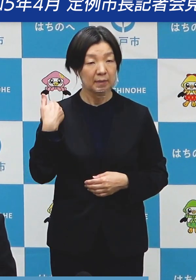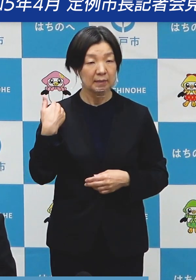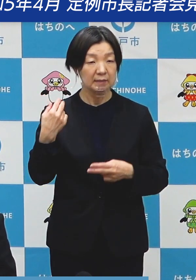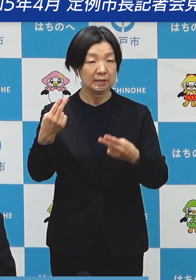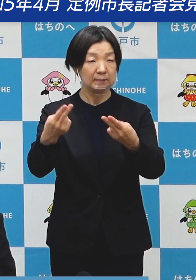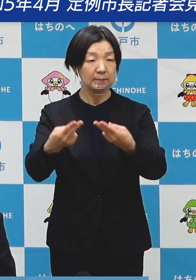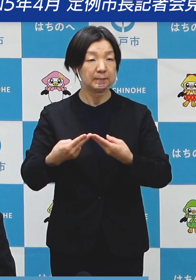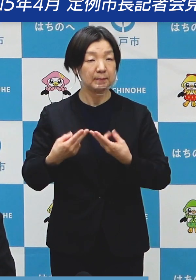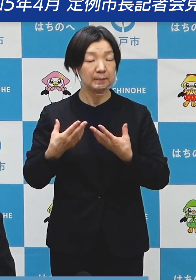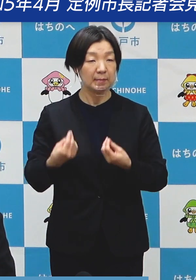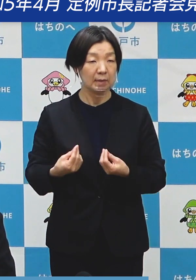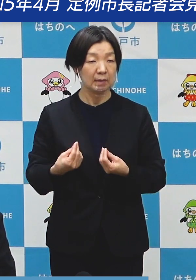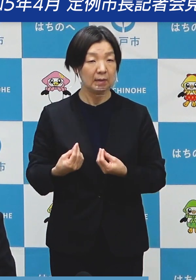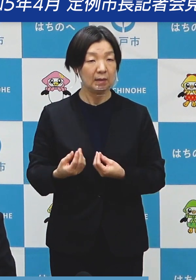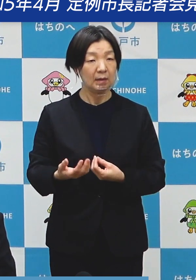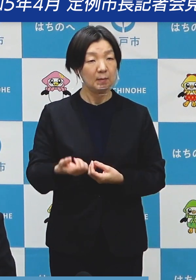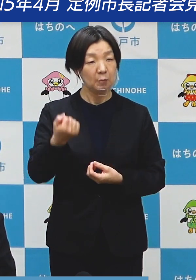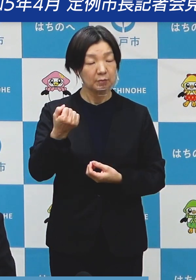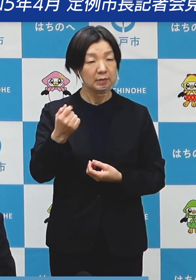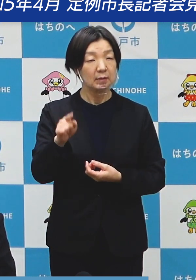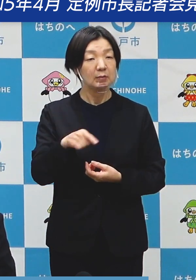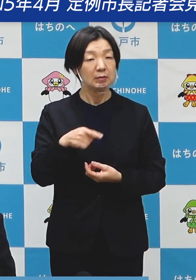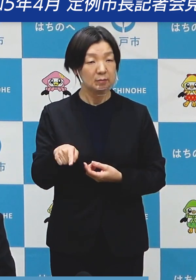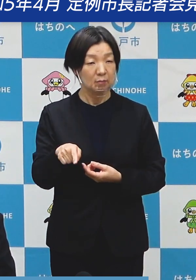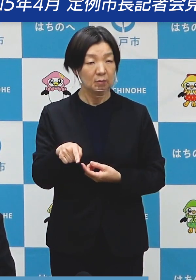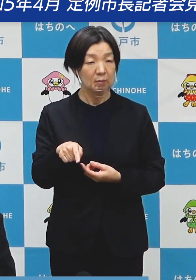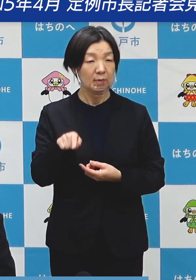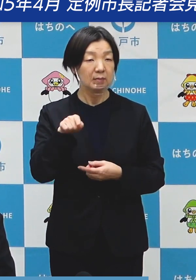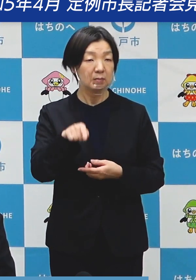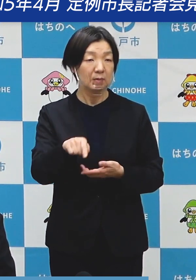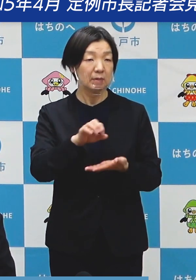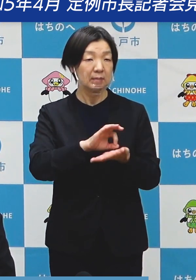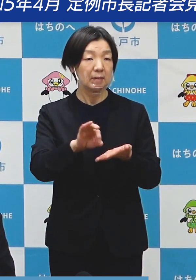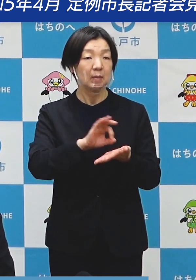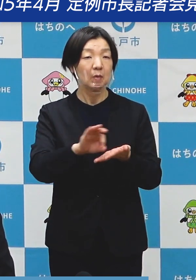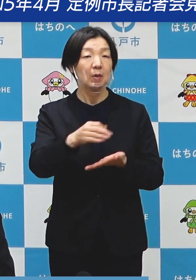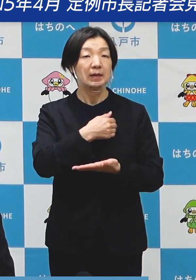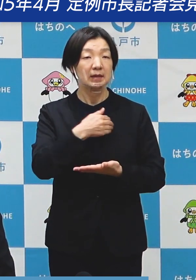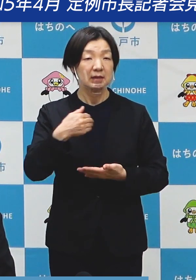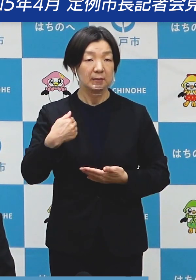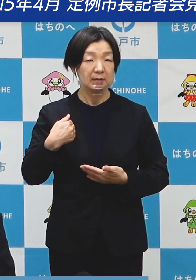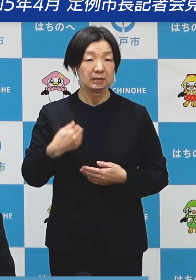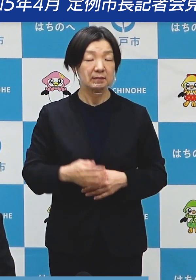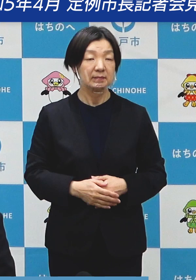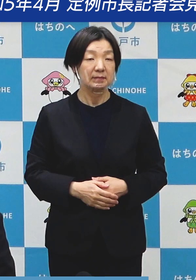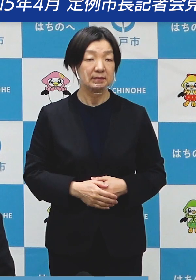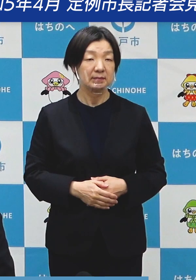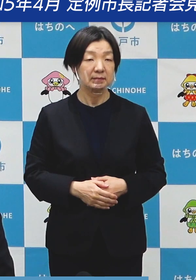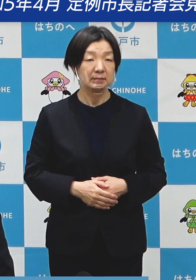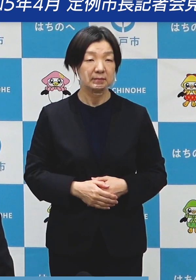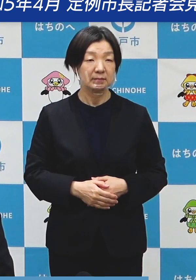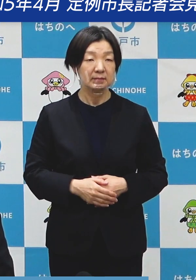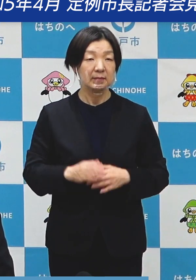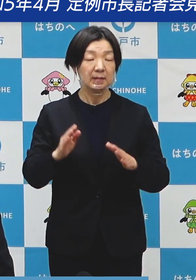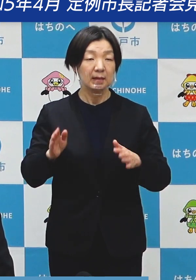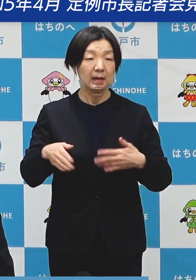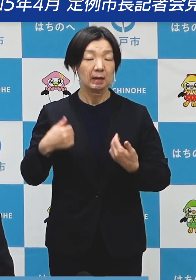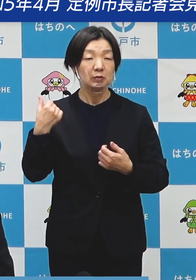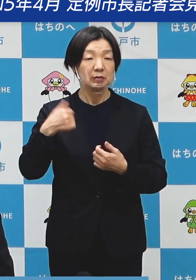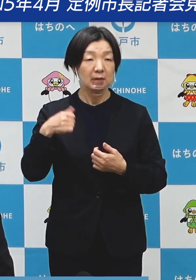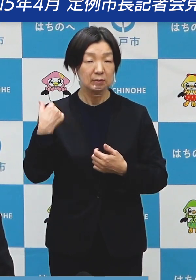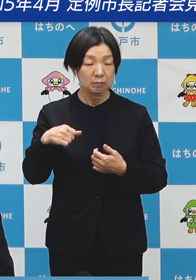の接種券をお持ちの方はそのまま使用いただくことができますなお春夏